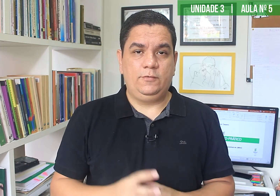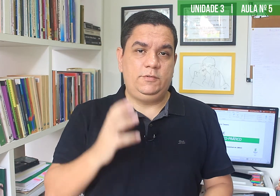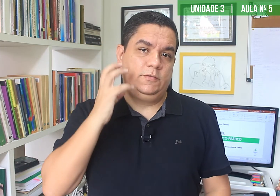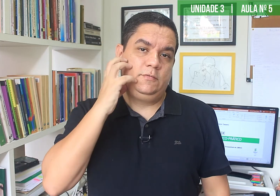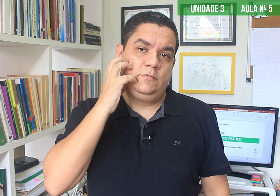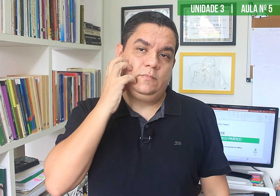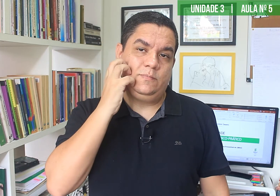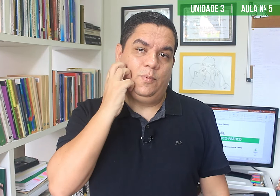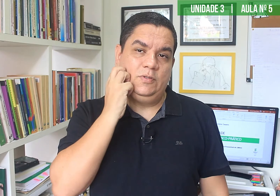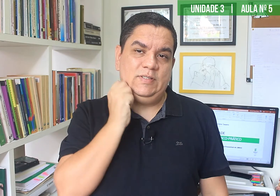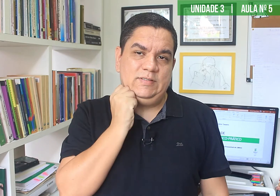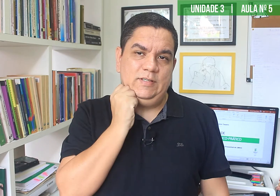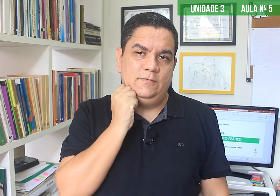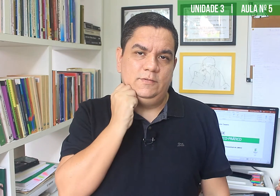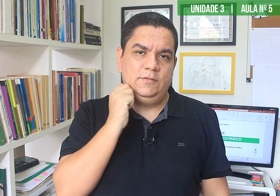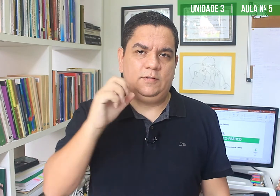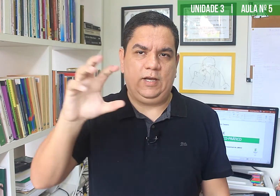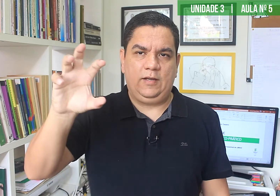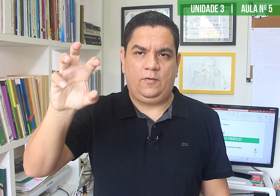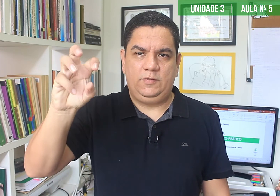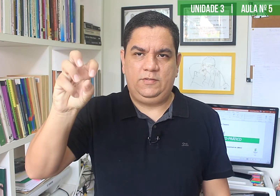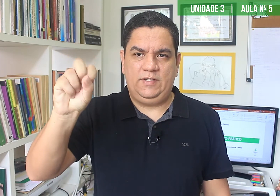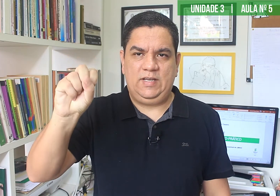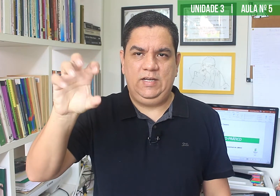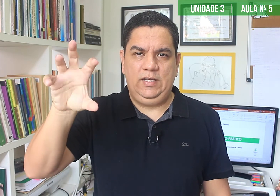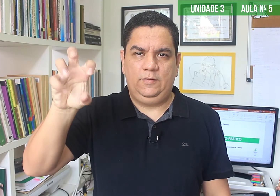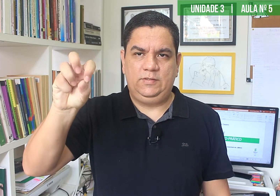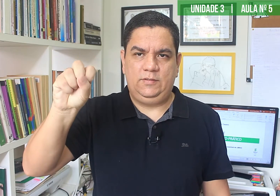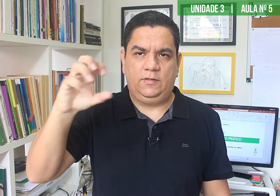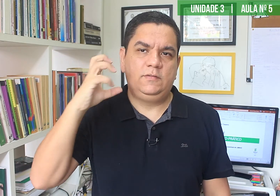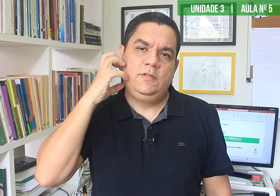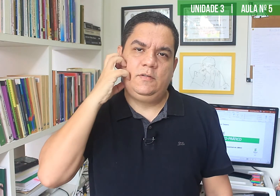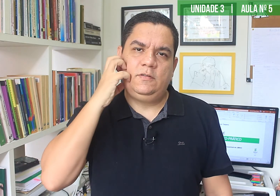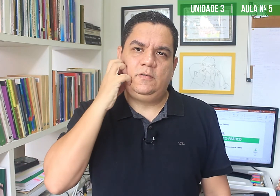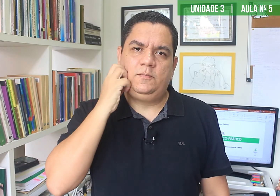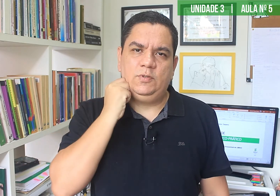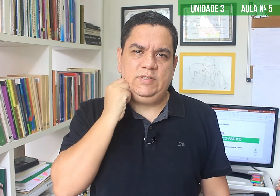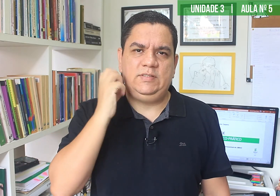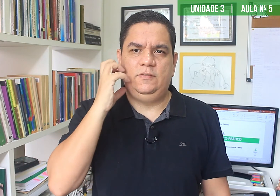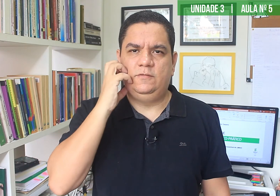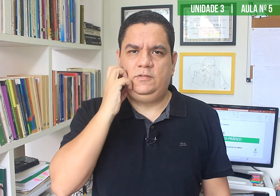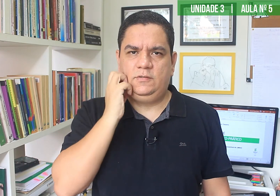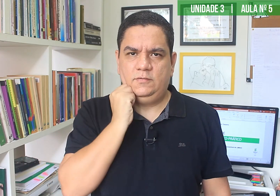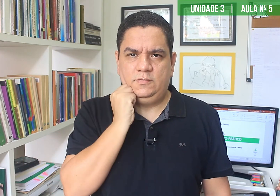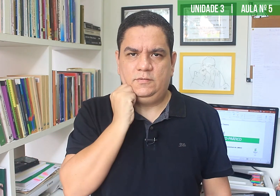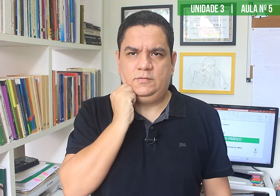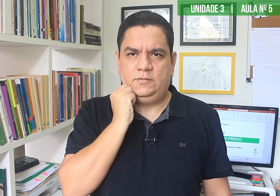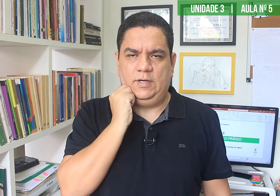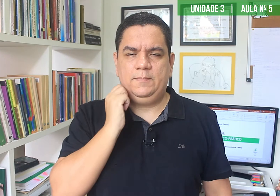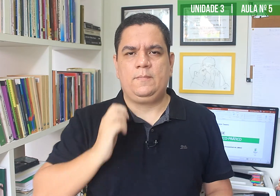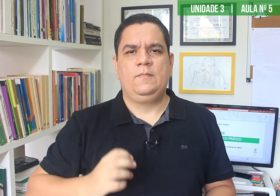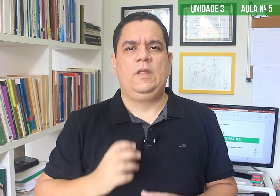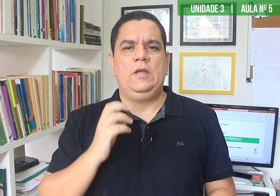possessivos, tá? Como se eu estivesse arranhando assim, ó. Possessivos, tá?